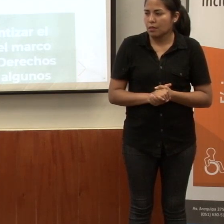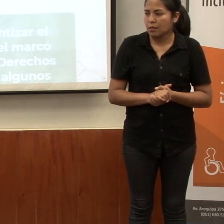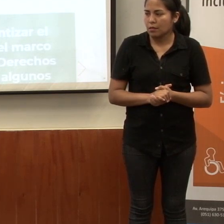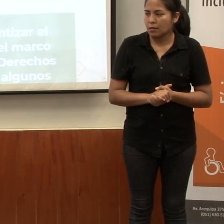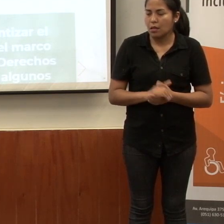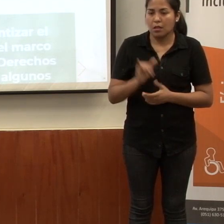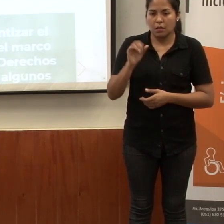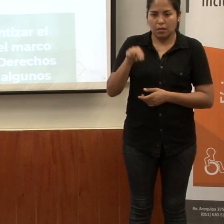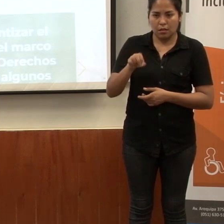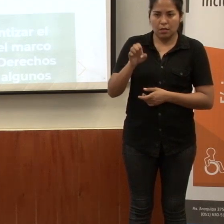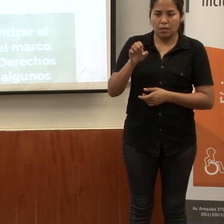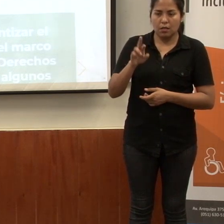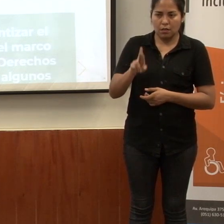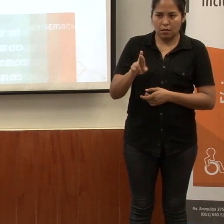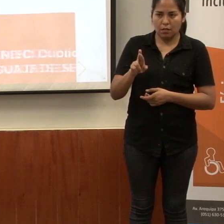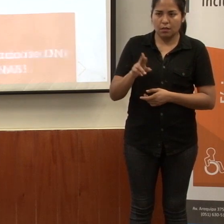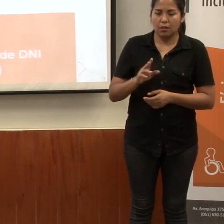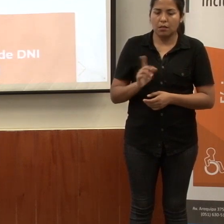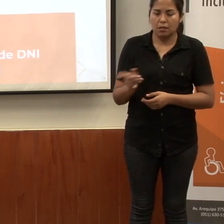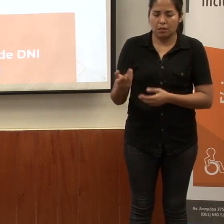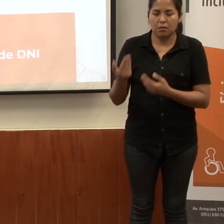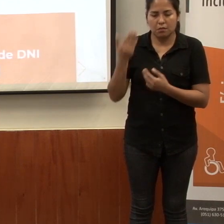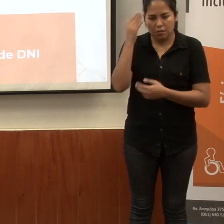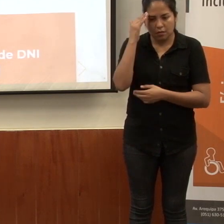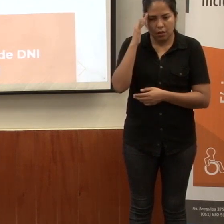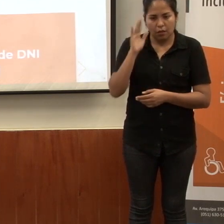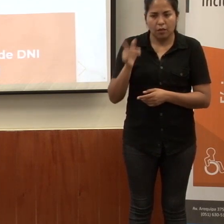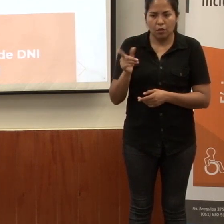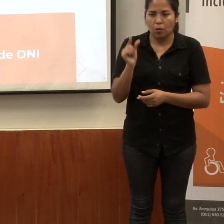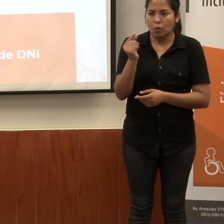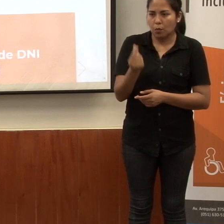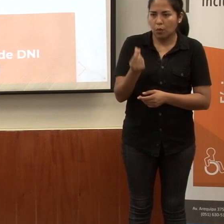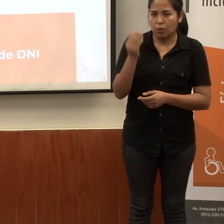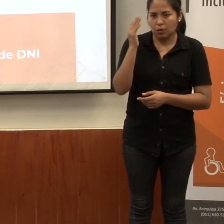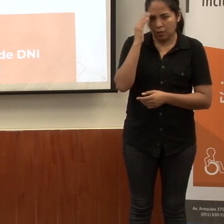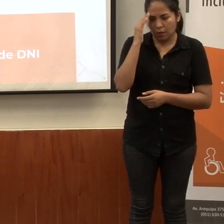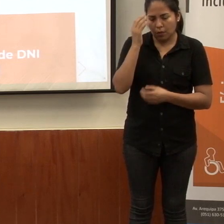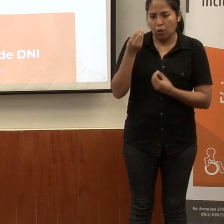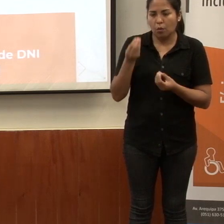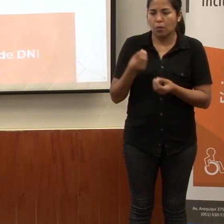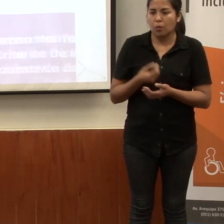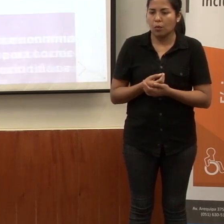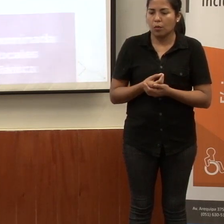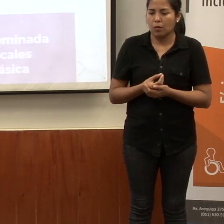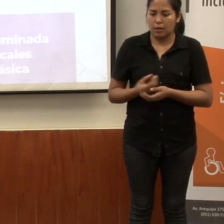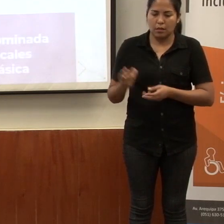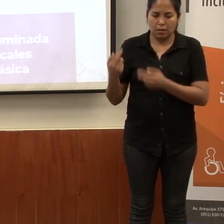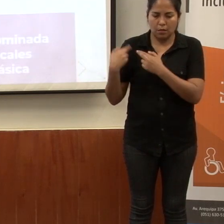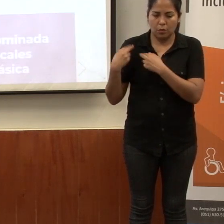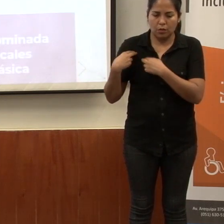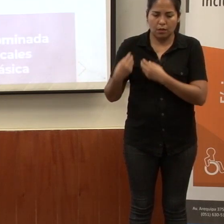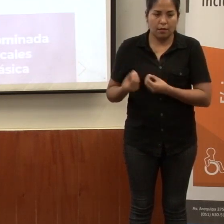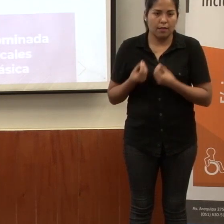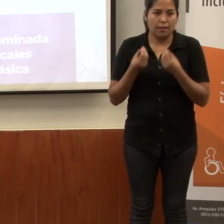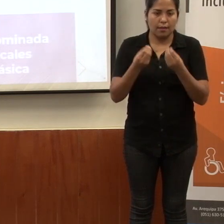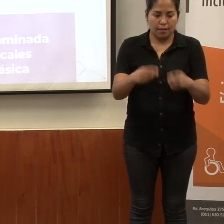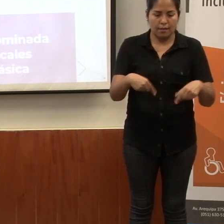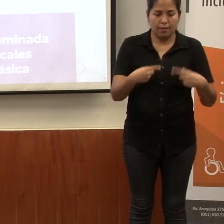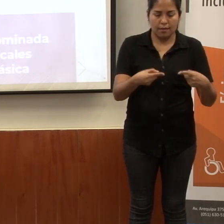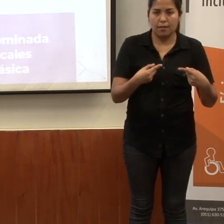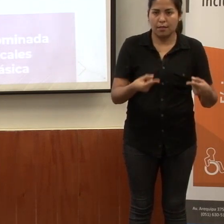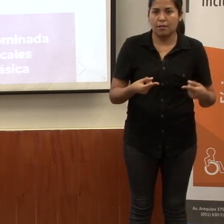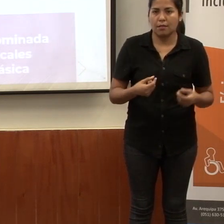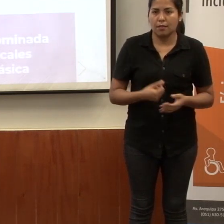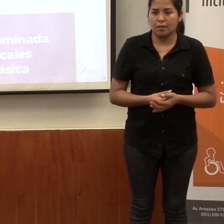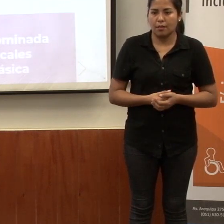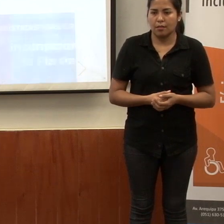el INR, que es por ahora es uno de los pocos que está haciendo distribución de silla de ruedas. Hay otros hospitales.